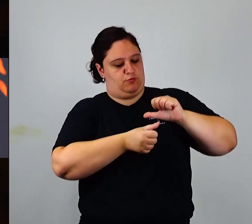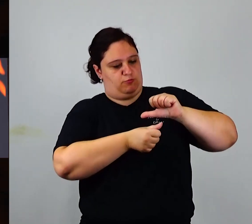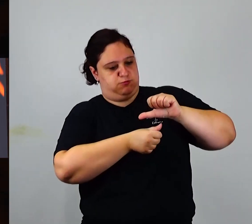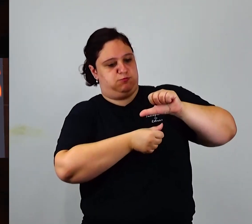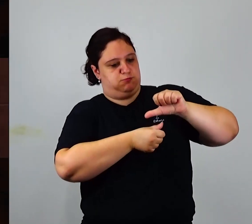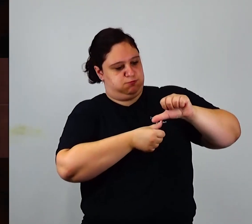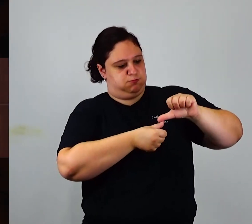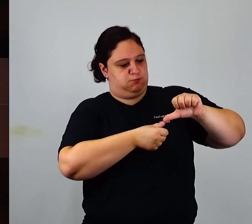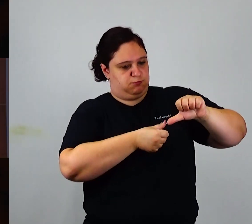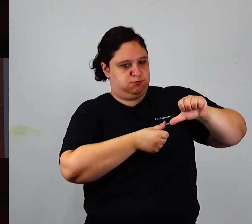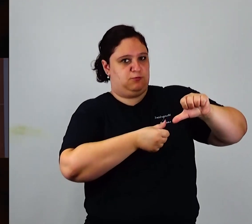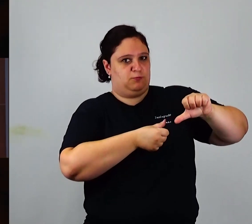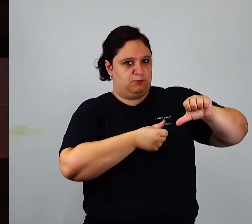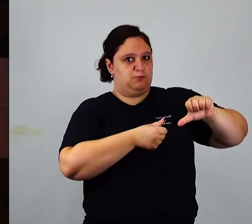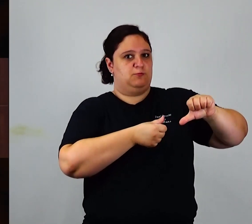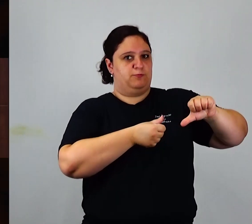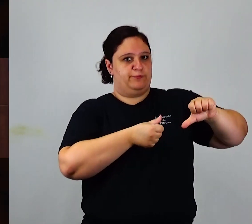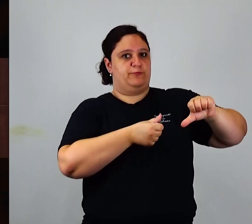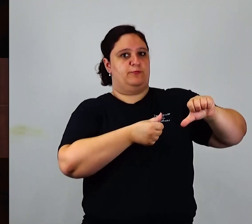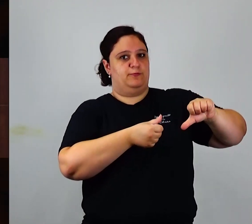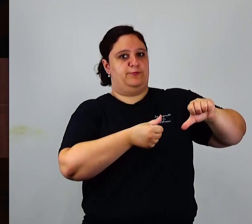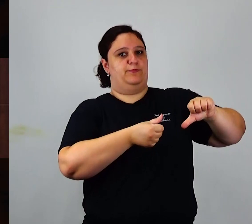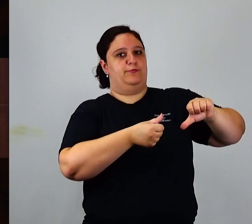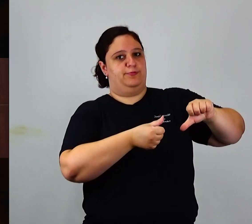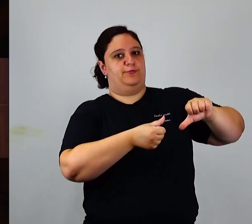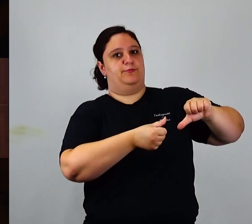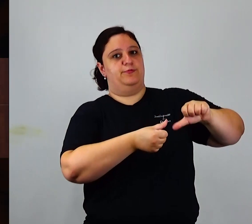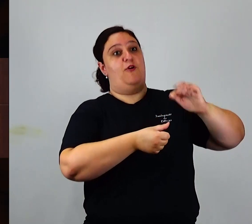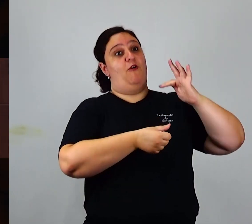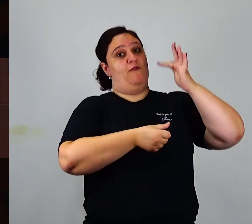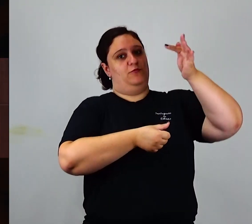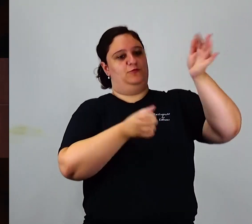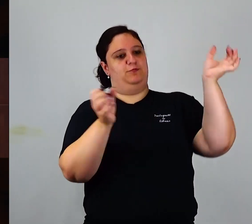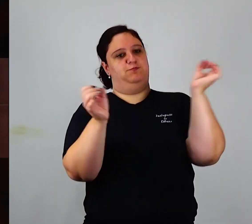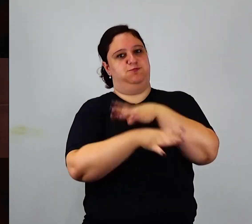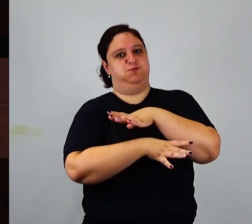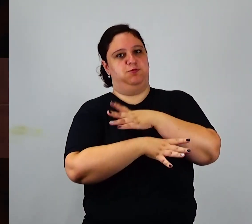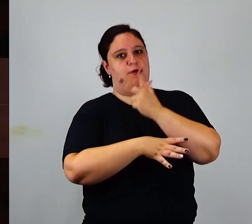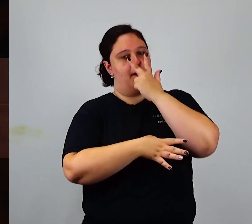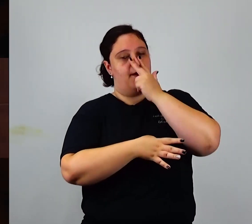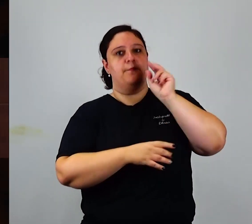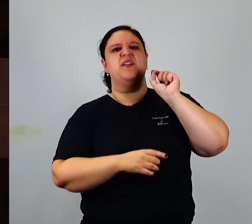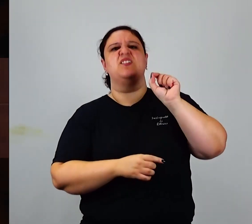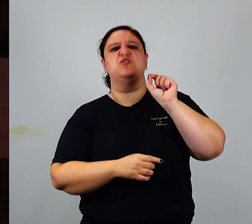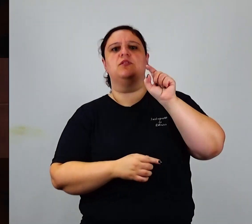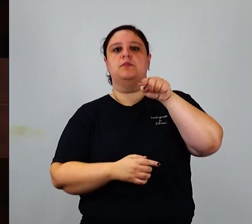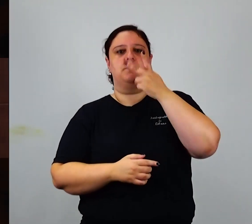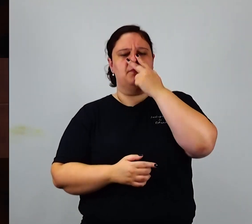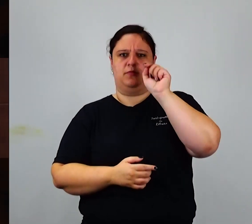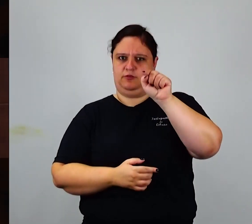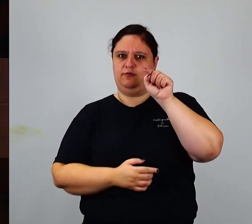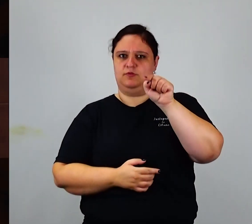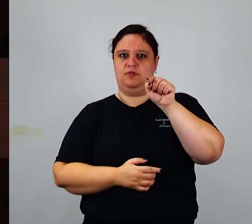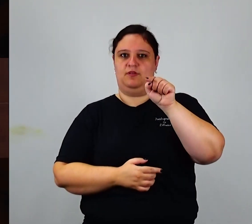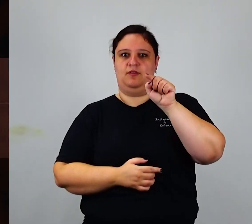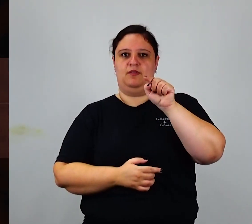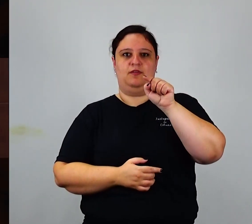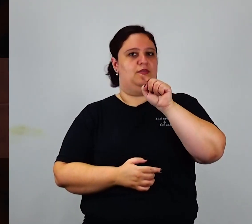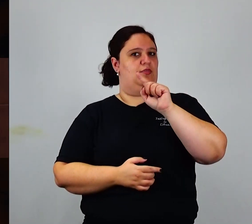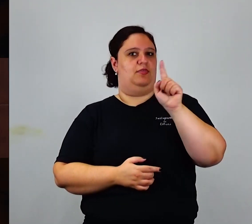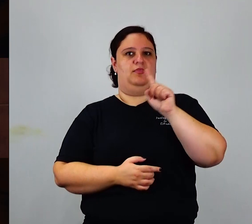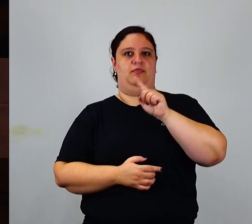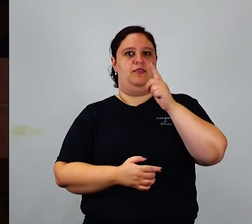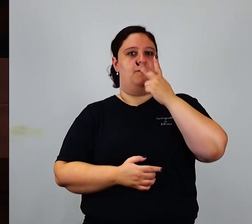E vai ser a imagem de quem? A sua imagem? Ou a imagem daquele